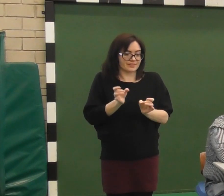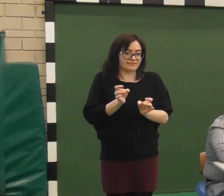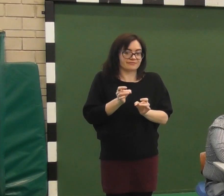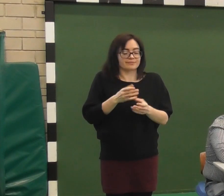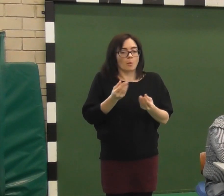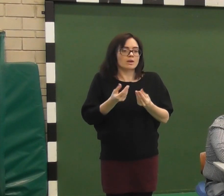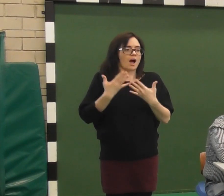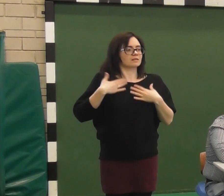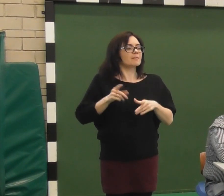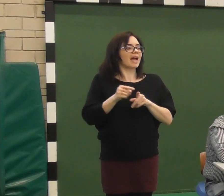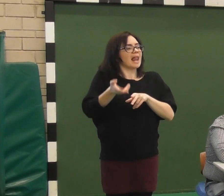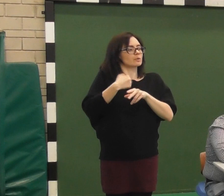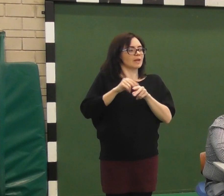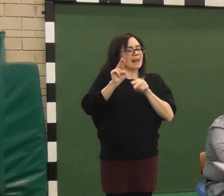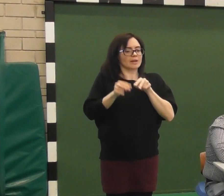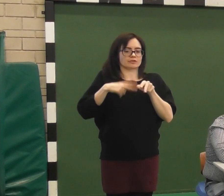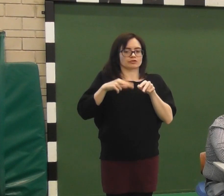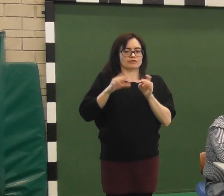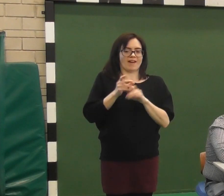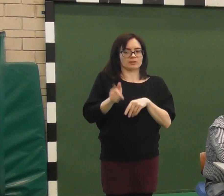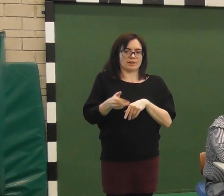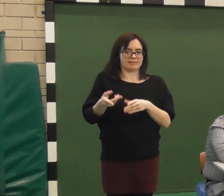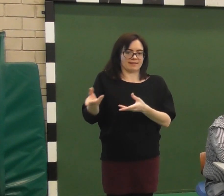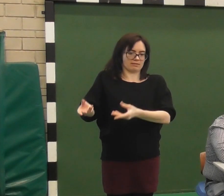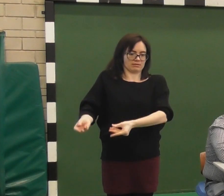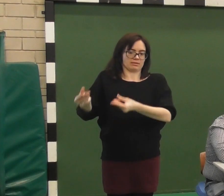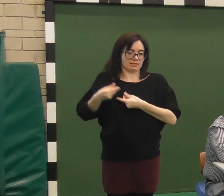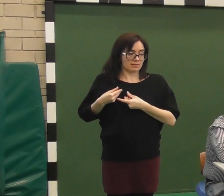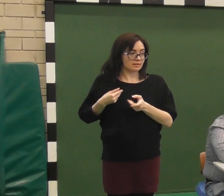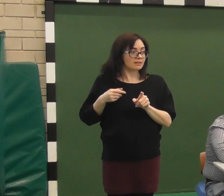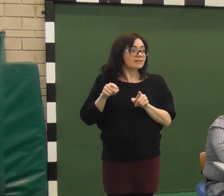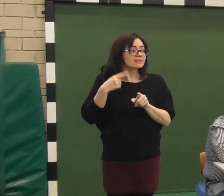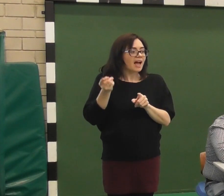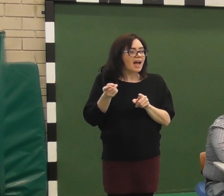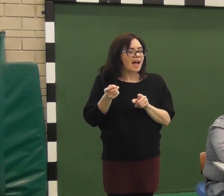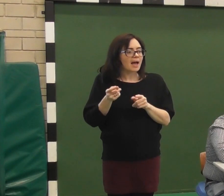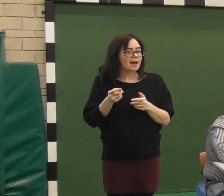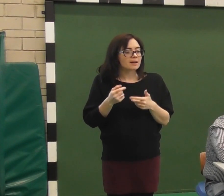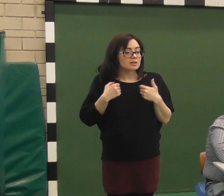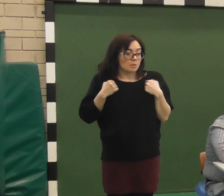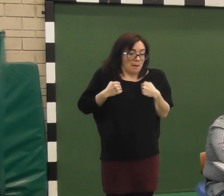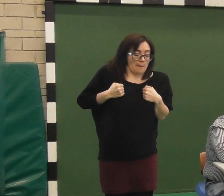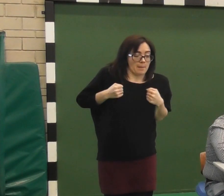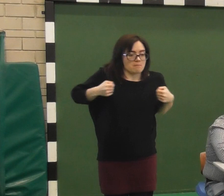fertőtlenített ruhákat adtak. És ez nem érdekelte őket, hogy kicsi vagy nagy,